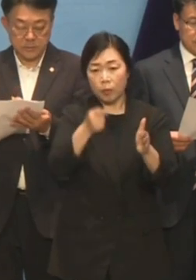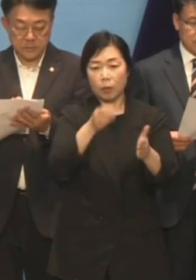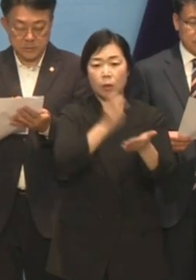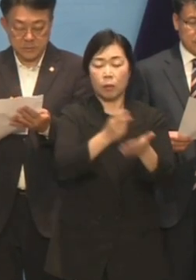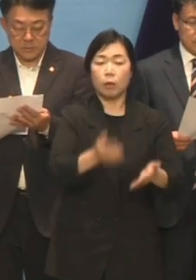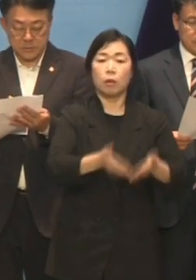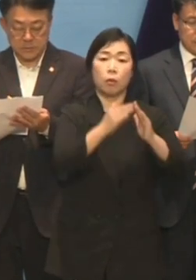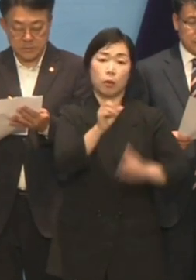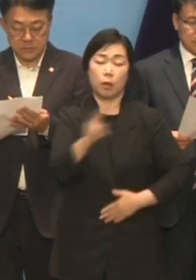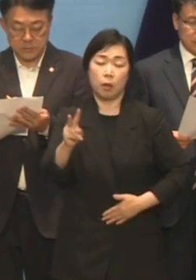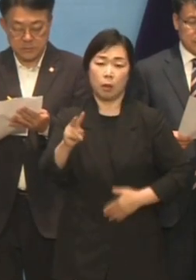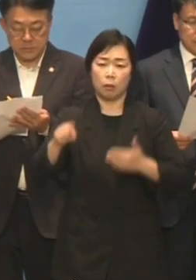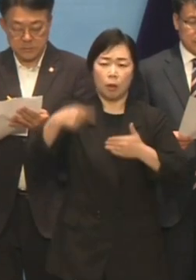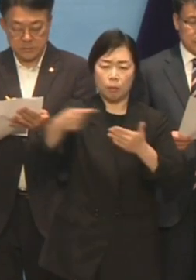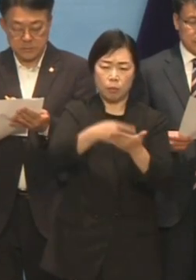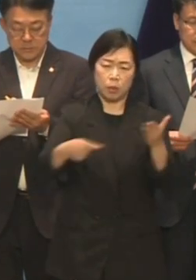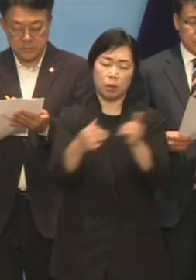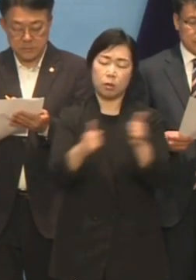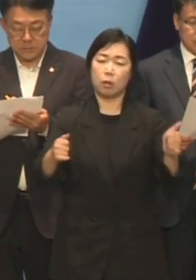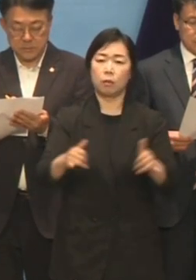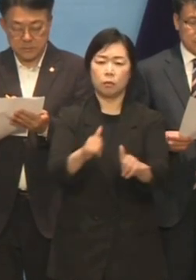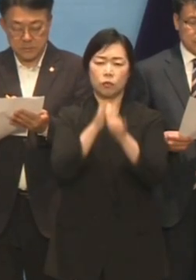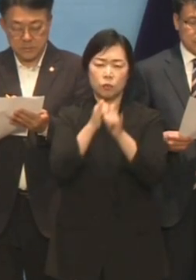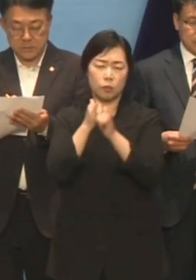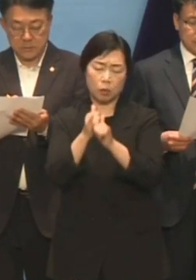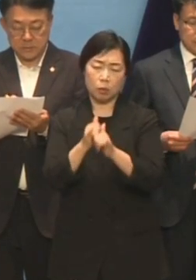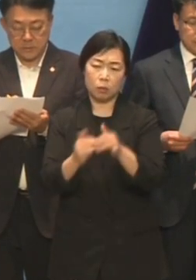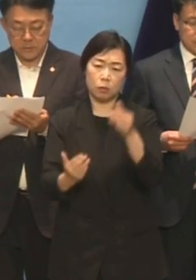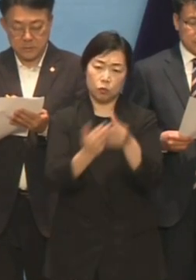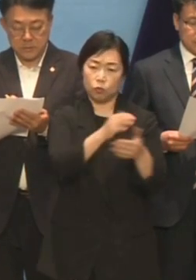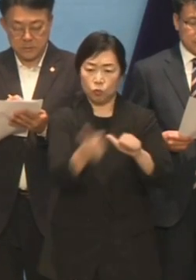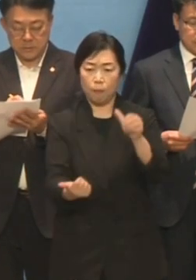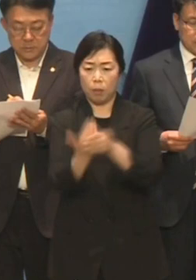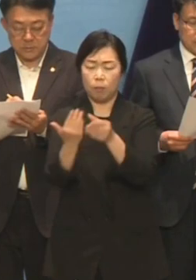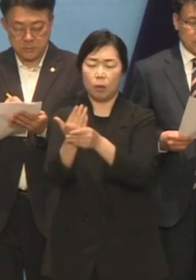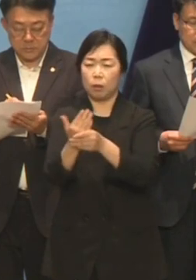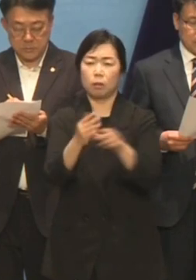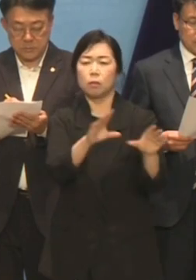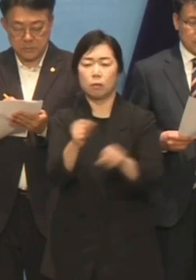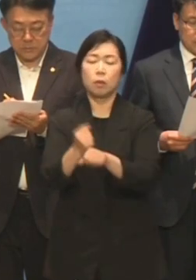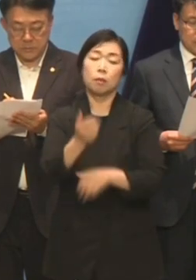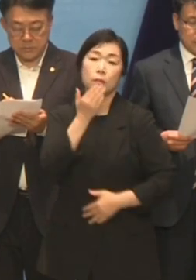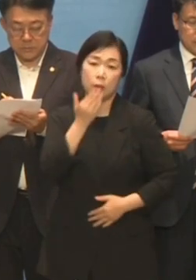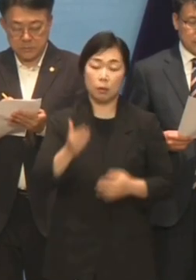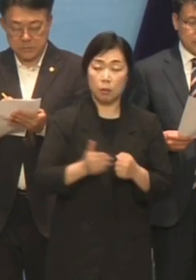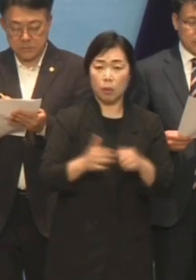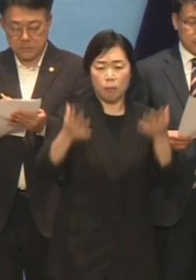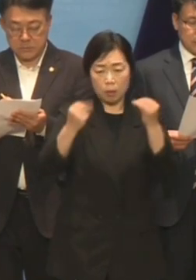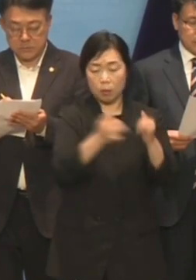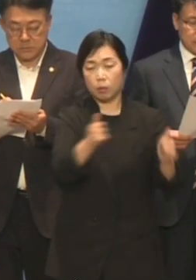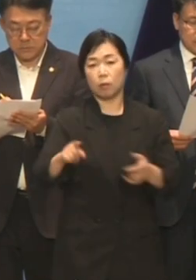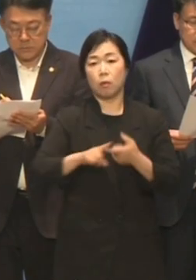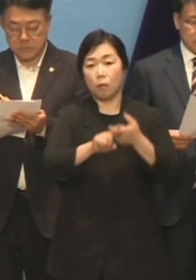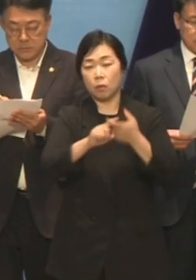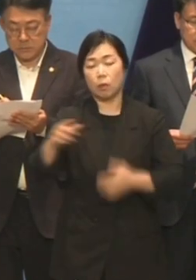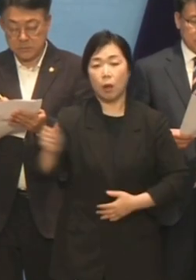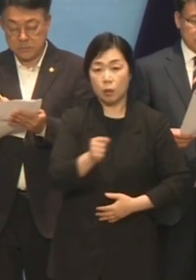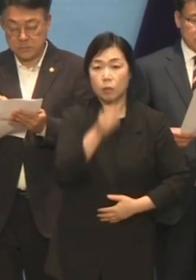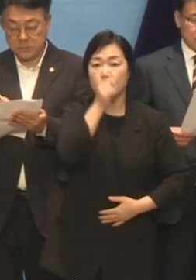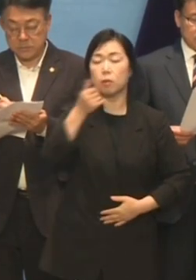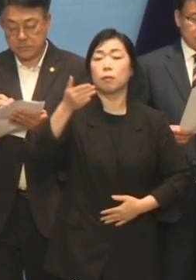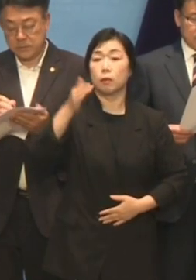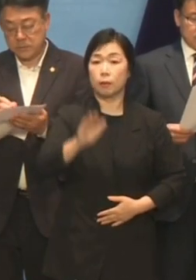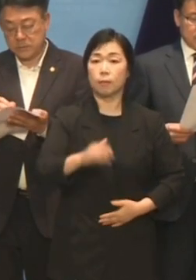피해자분들의 안타까운 죽음을 멈추게 할 수 있다라고 저희들은 생각합니다. 많은 분들이 관심을 가져주고